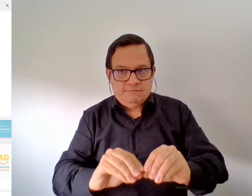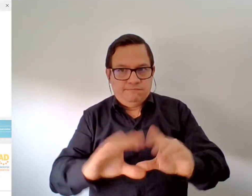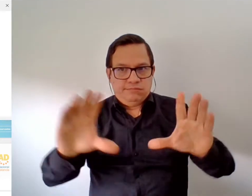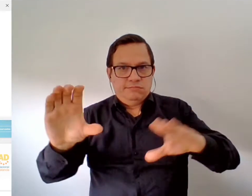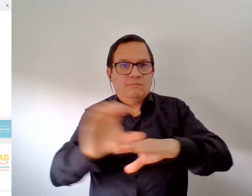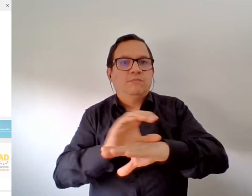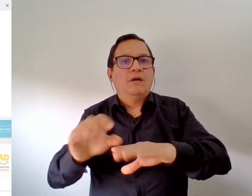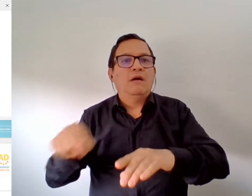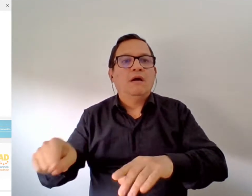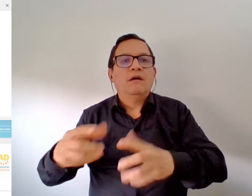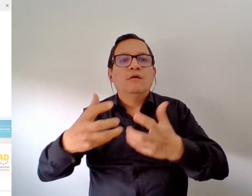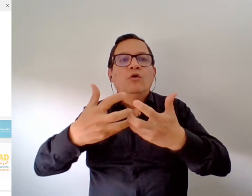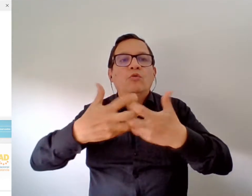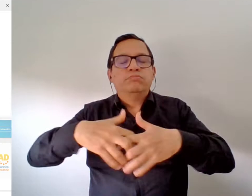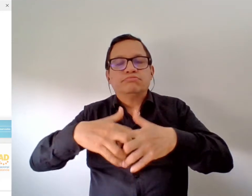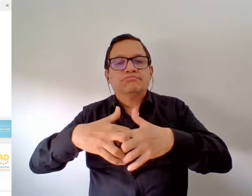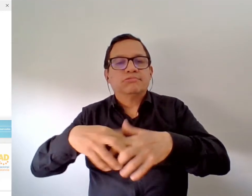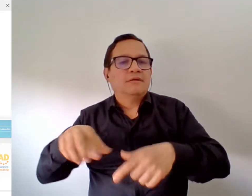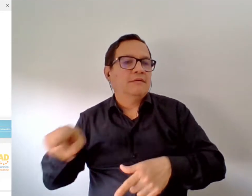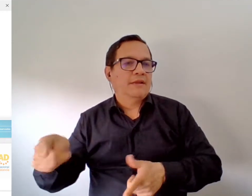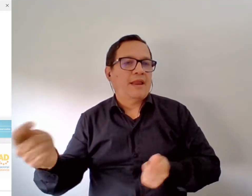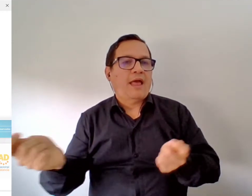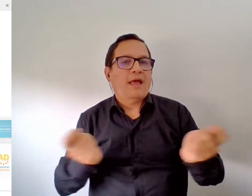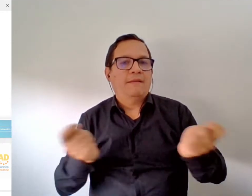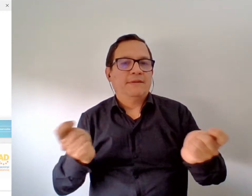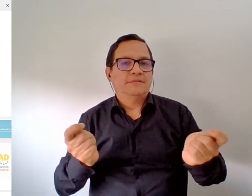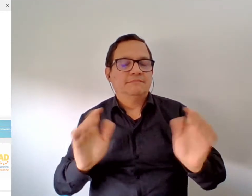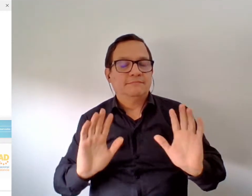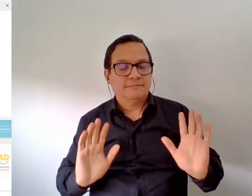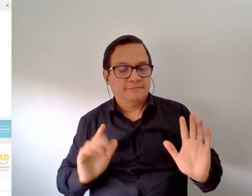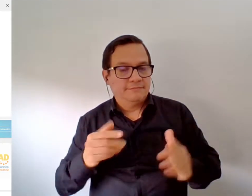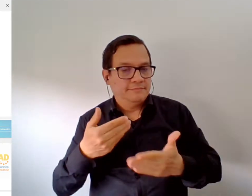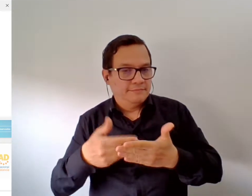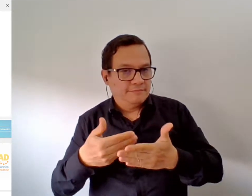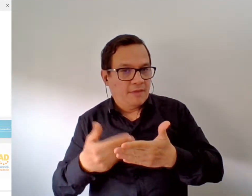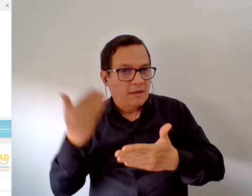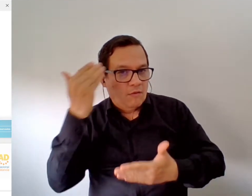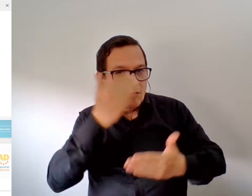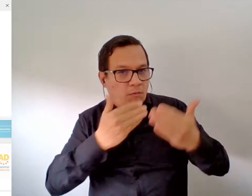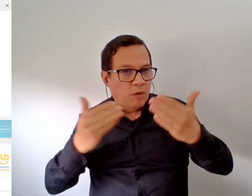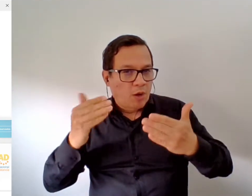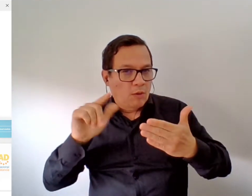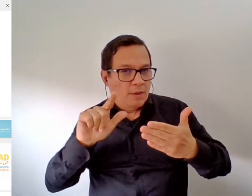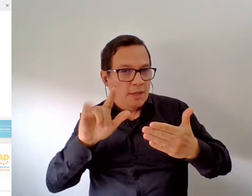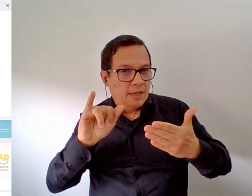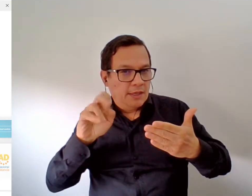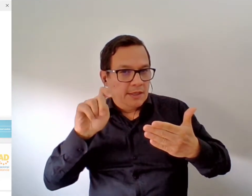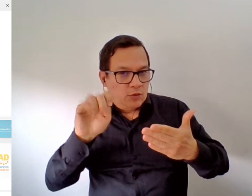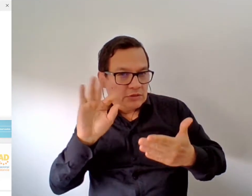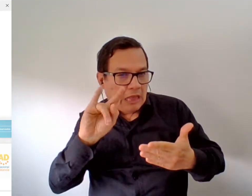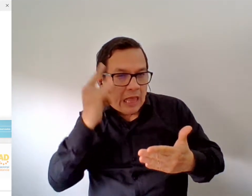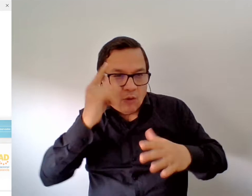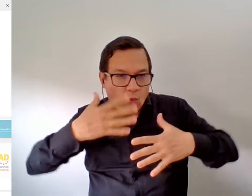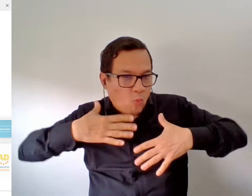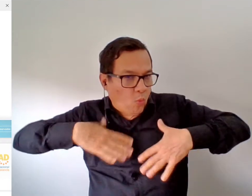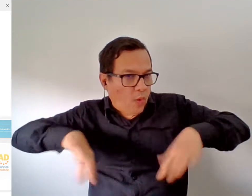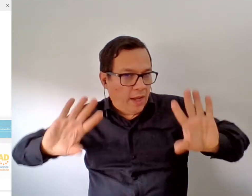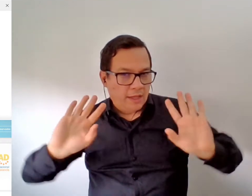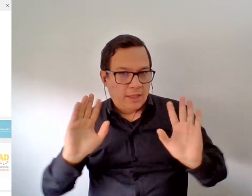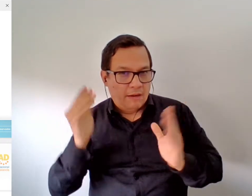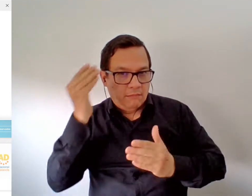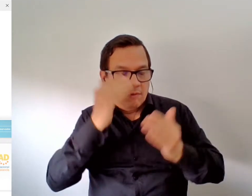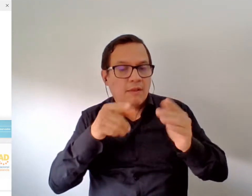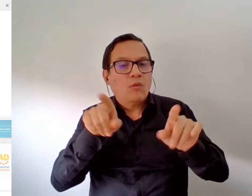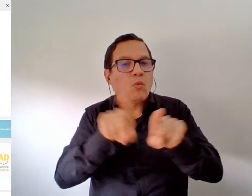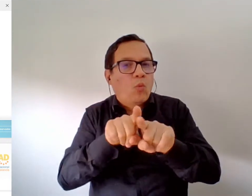máquina. Nota: en cualquier tipo de prueba de NU/Linux o de cualquier sistema operativo,